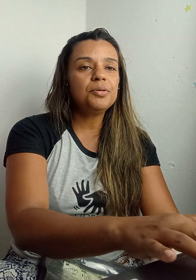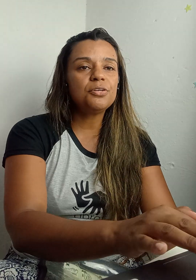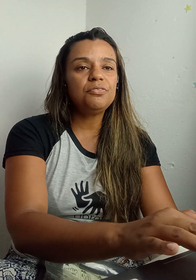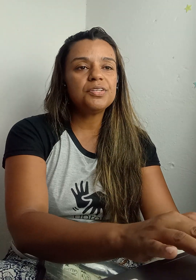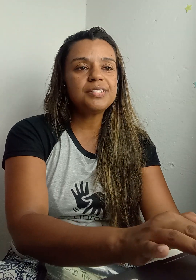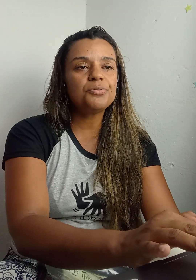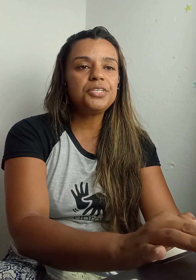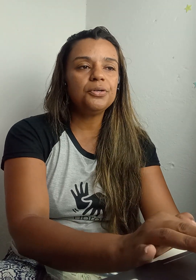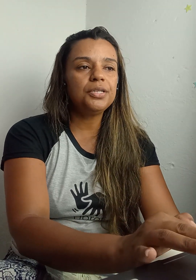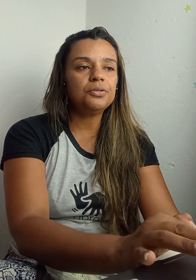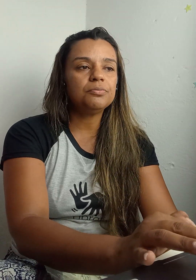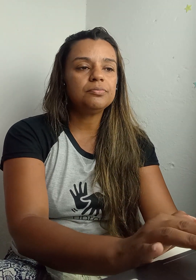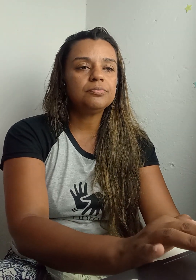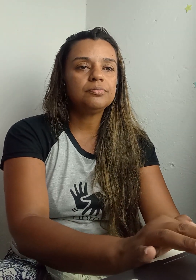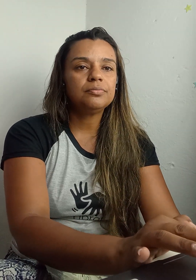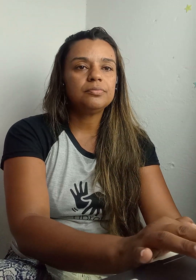Libras é universal, sim ou não?